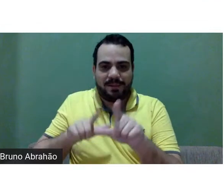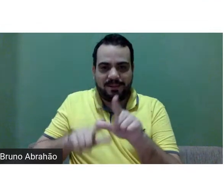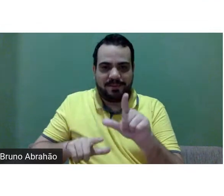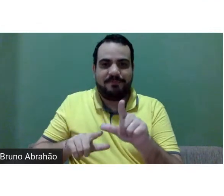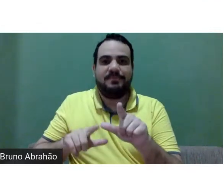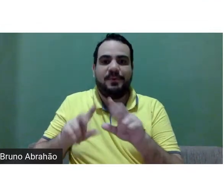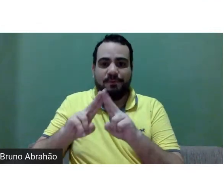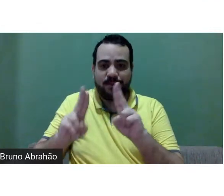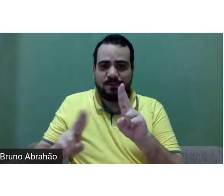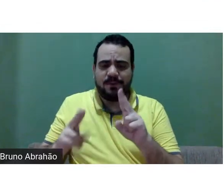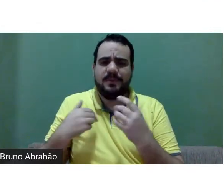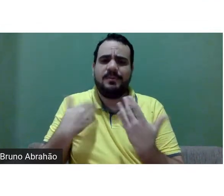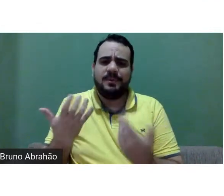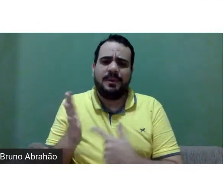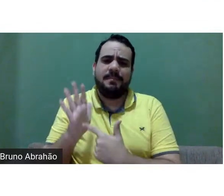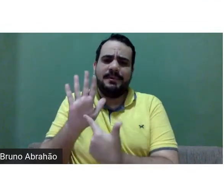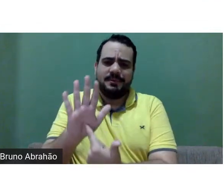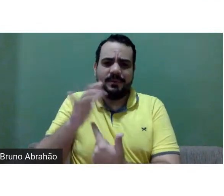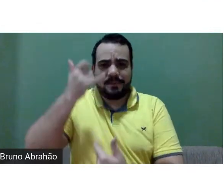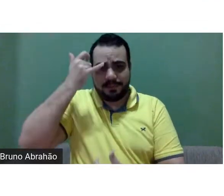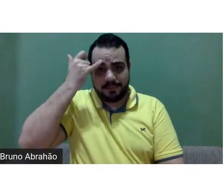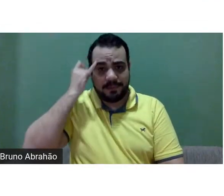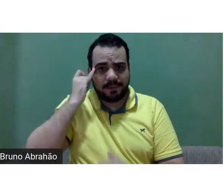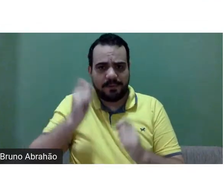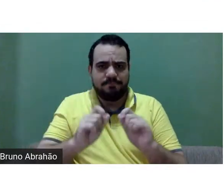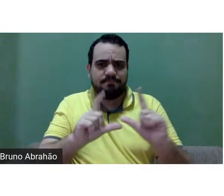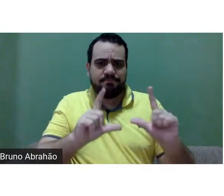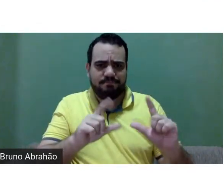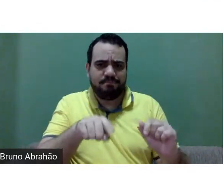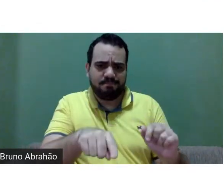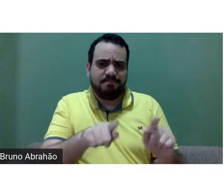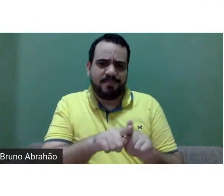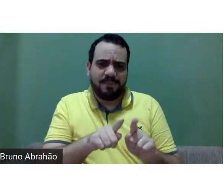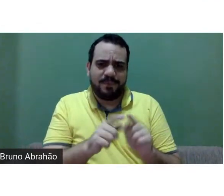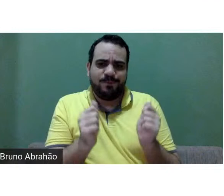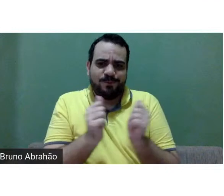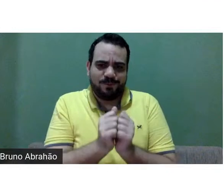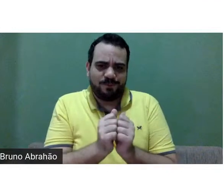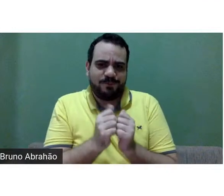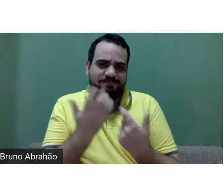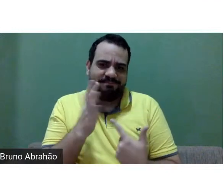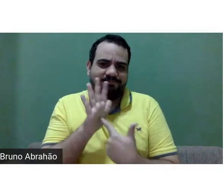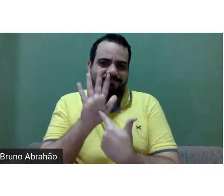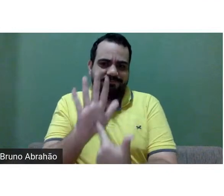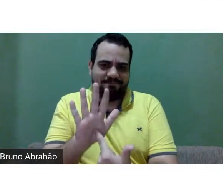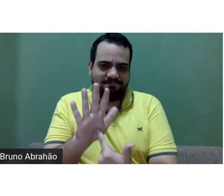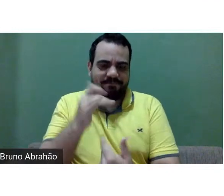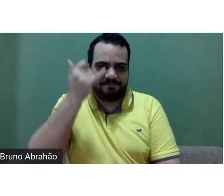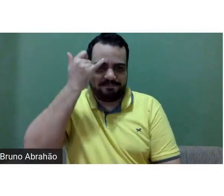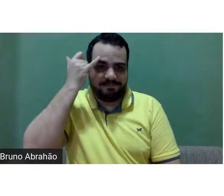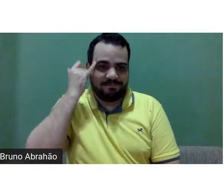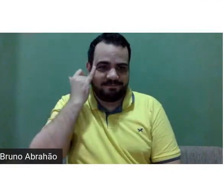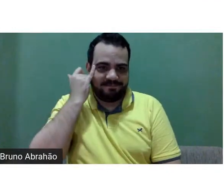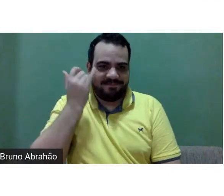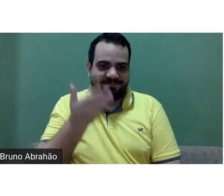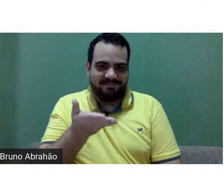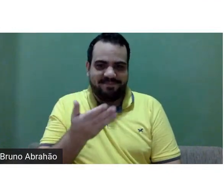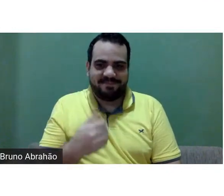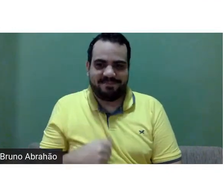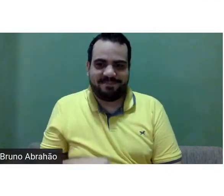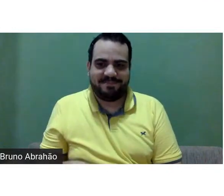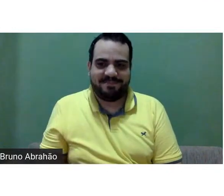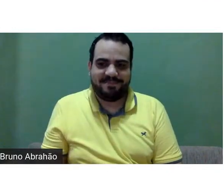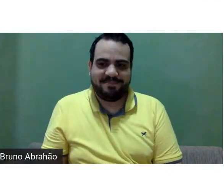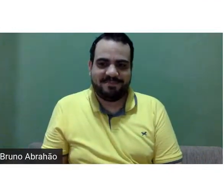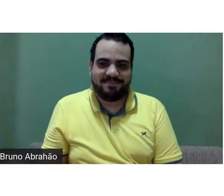e Daniele eu a gente trabalha em conjunto no departamento de letras libras e da capital estar junto